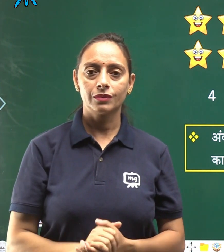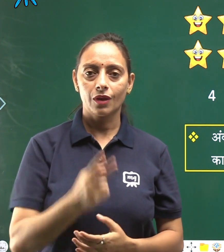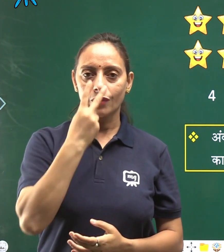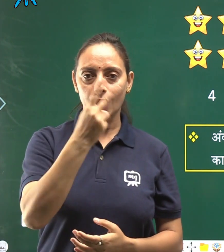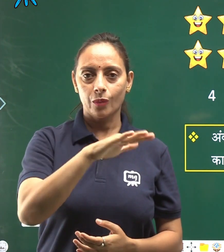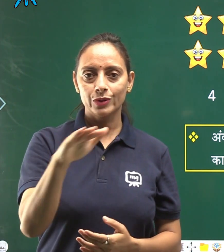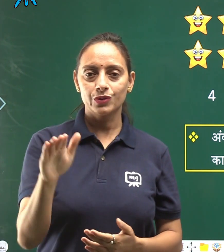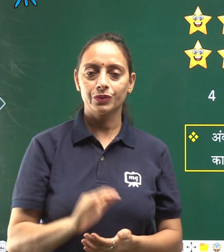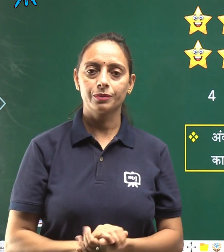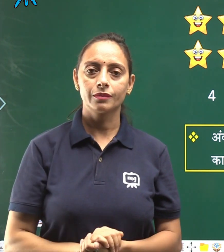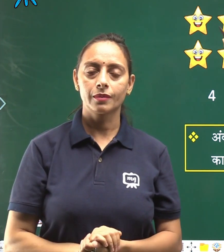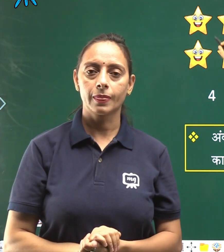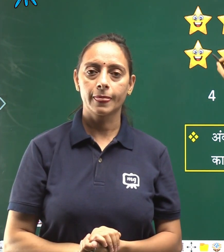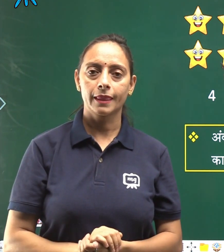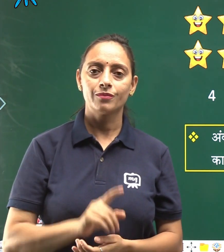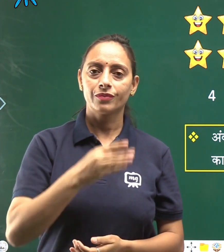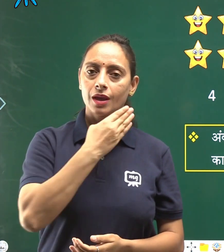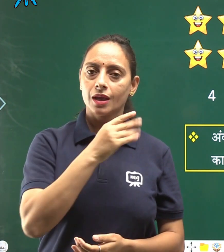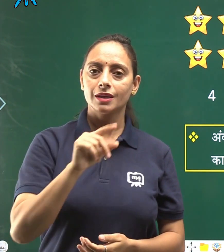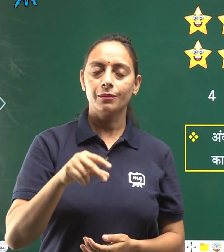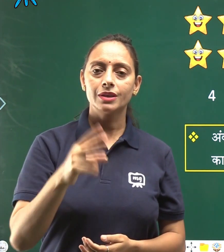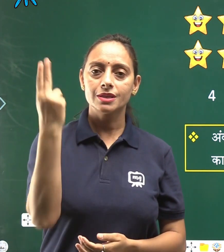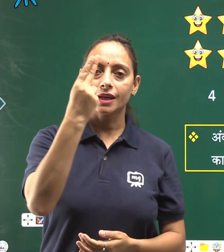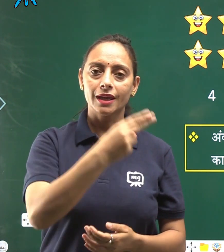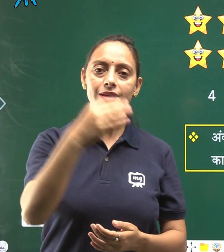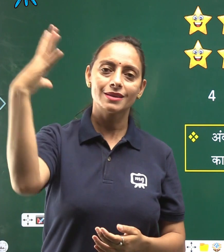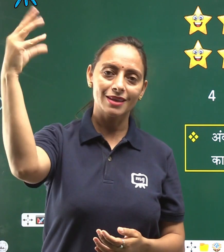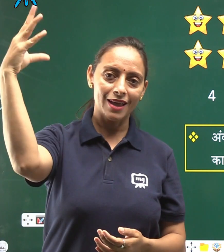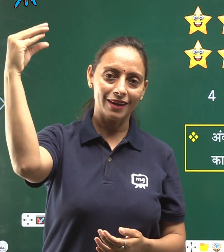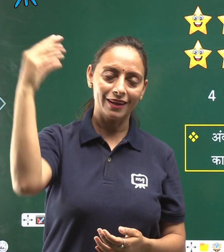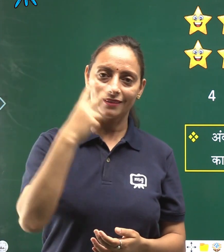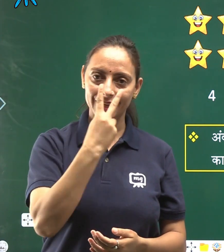देखो बच्चों, ये सितारे दिख रहे हैं।